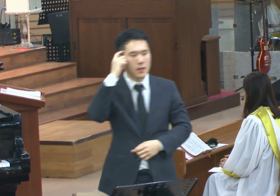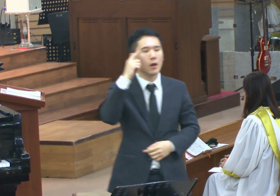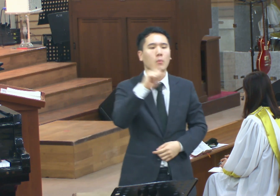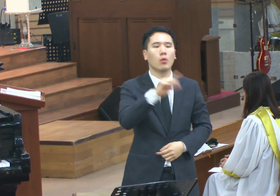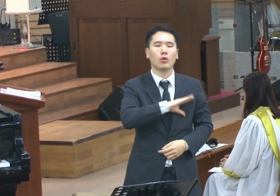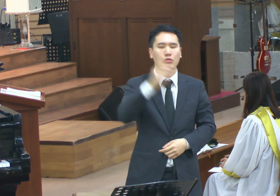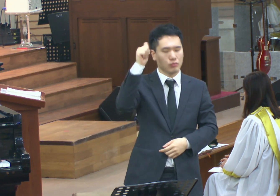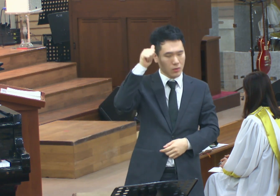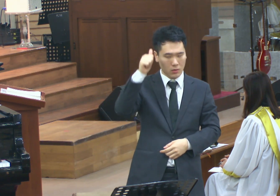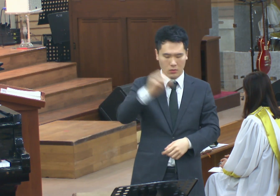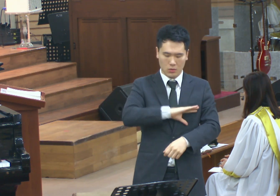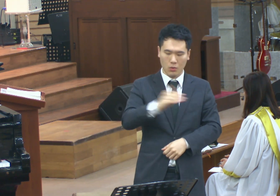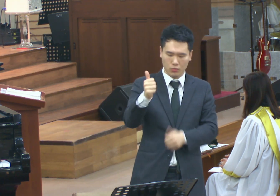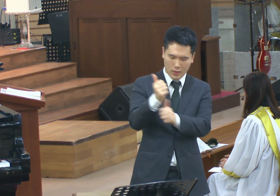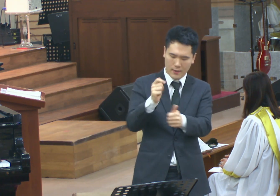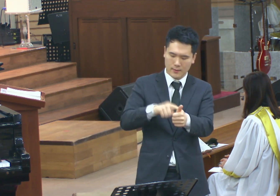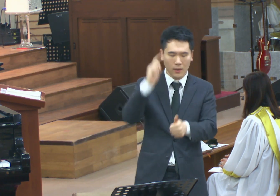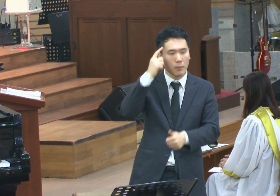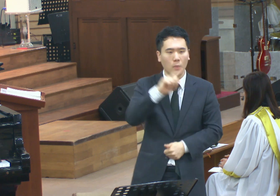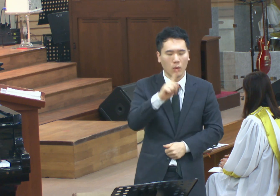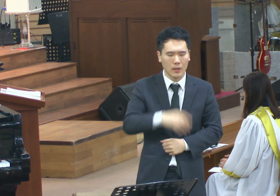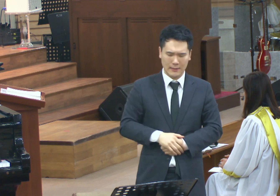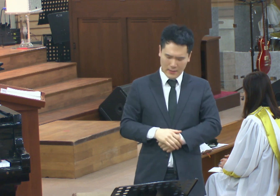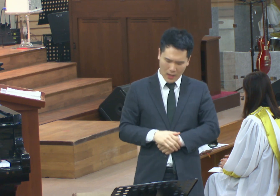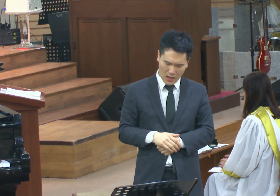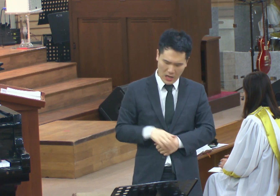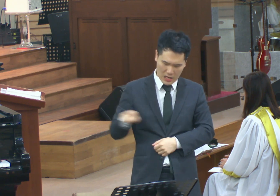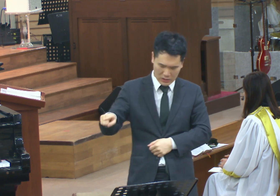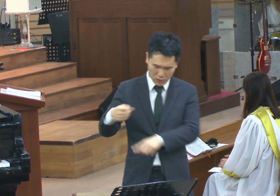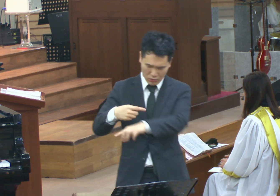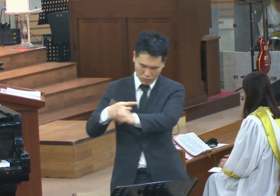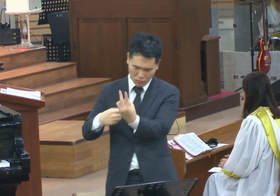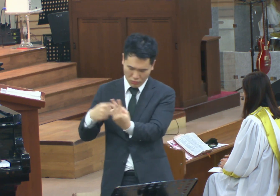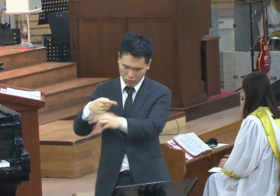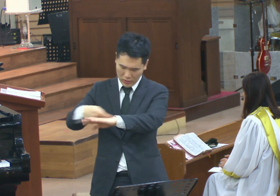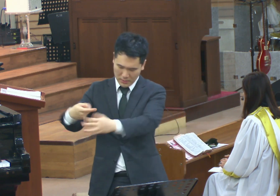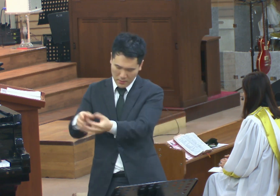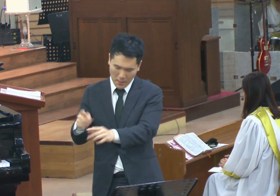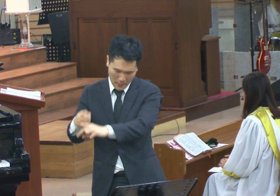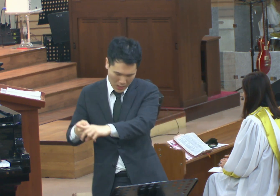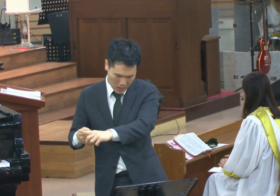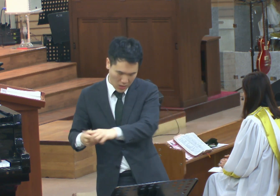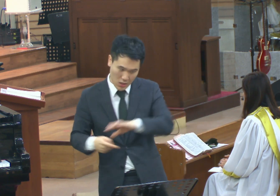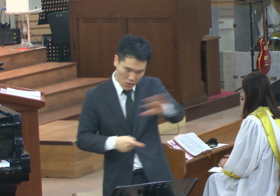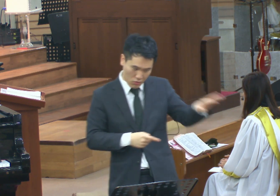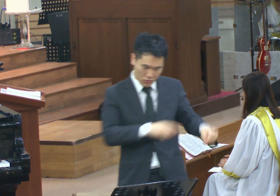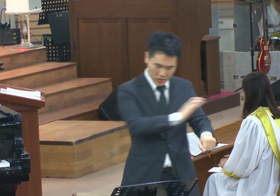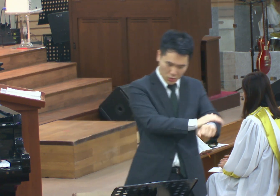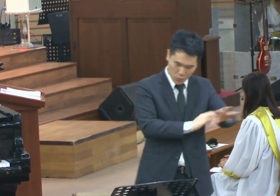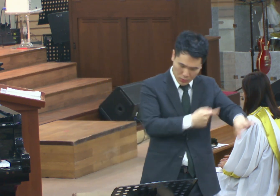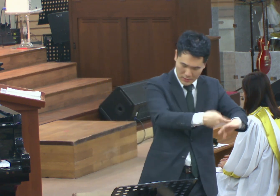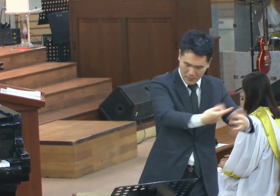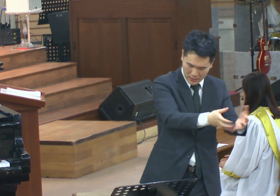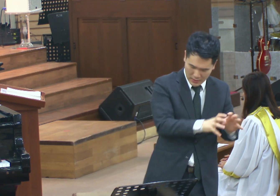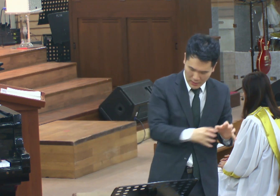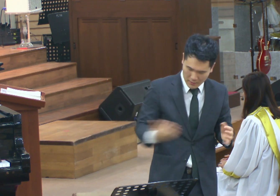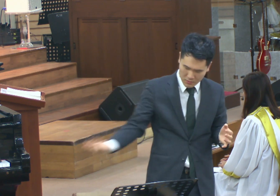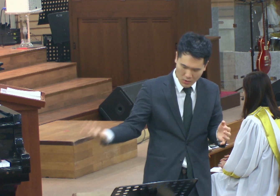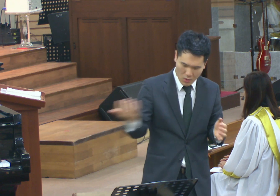그런 종족들이 남아 있었기 때문에 좀 더 힘을 합쳐서 가면 더 좋을 것 같아요. 마음에 보낼까 그대로